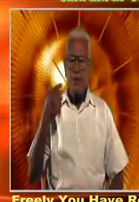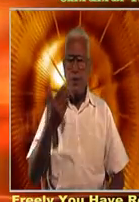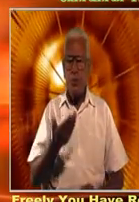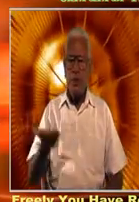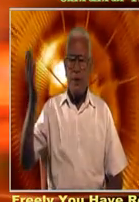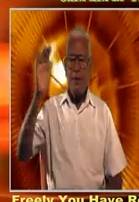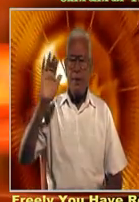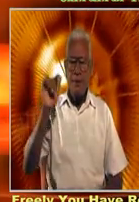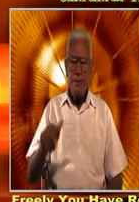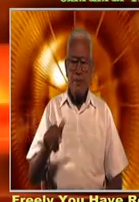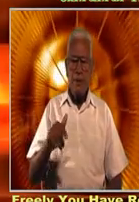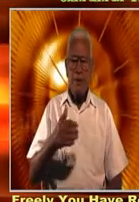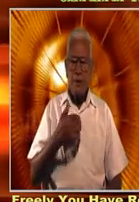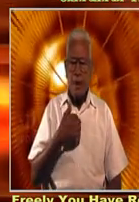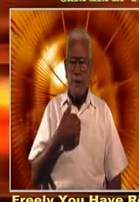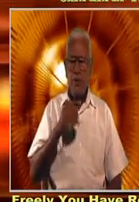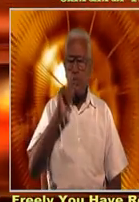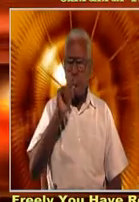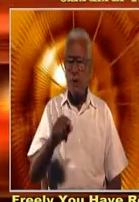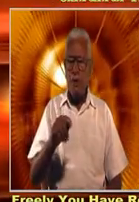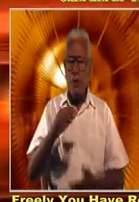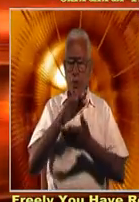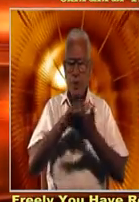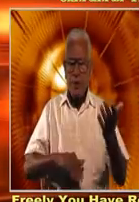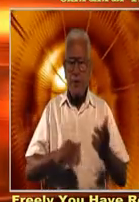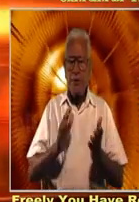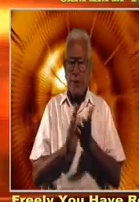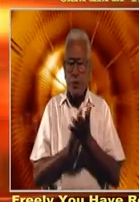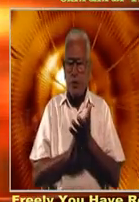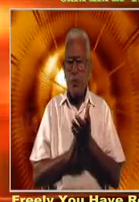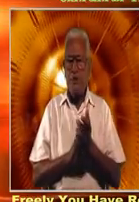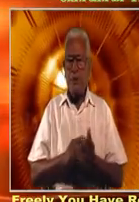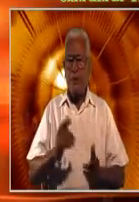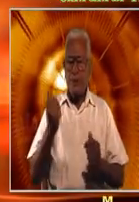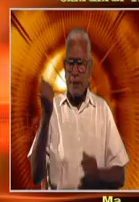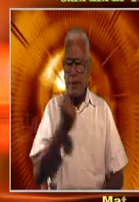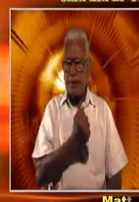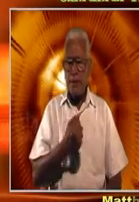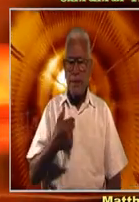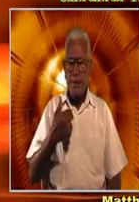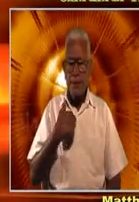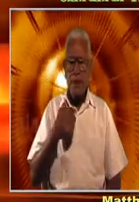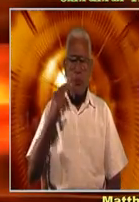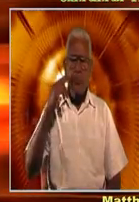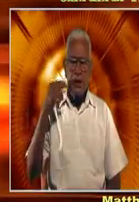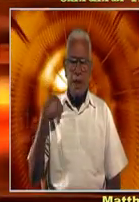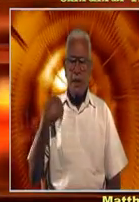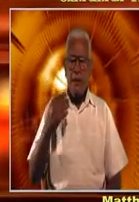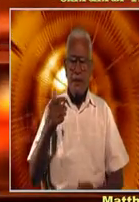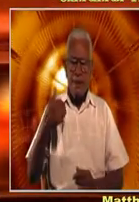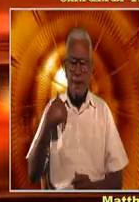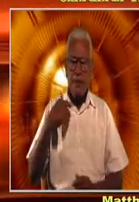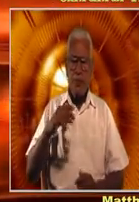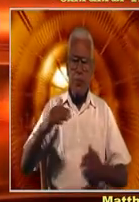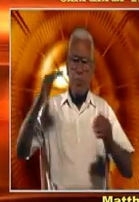பிதாவினிடத்திருக்கு போக்கிறதை என்னின்று நான் சொன்னதைக் குறுத்து சந்தோஷ்சப்படுவேர்கள் என்னில் என் பிதா